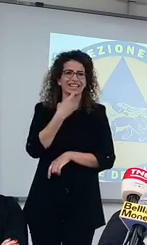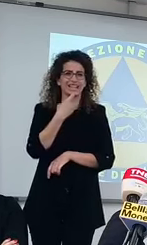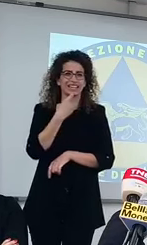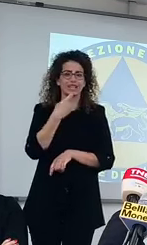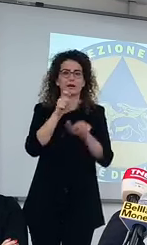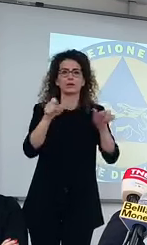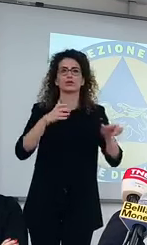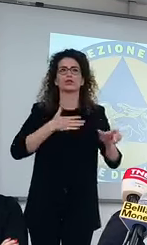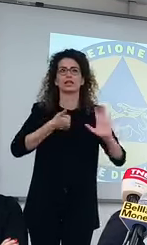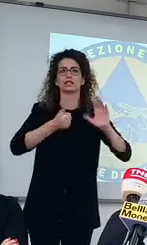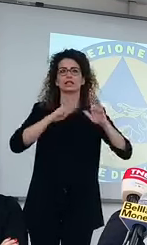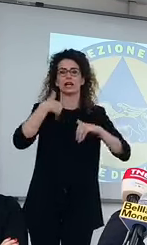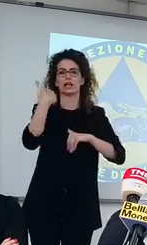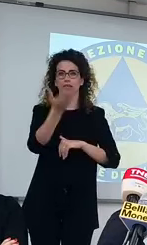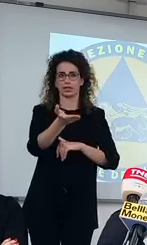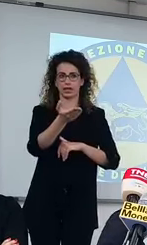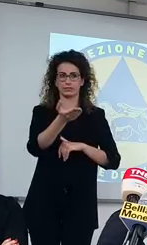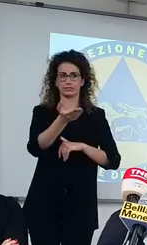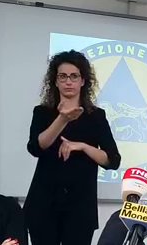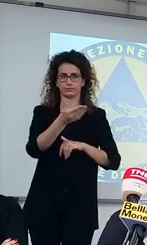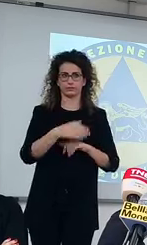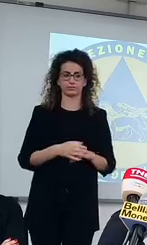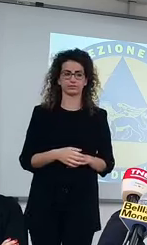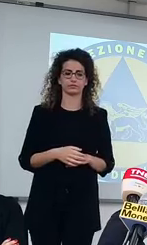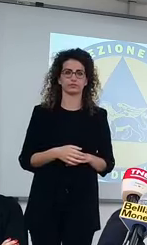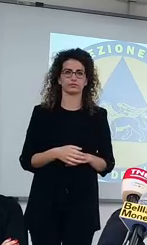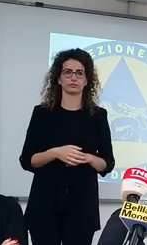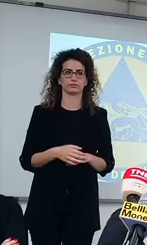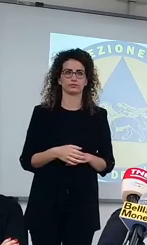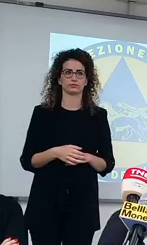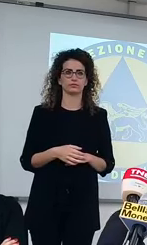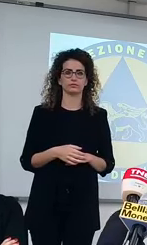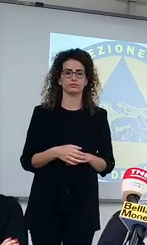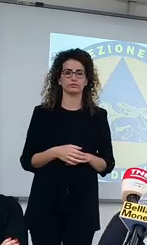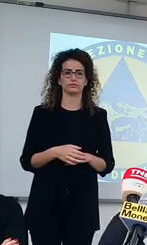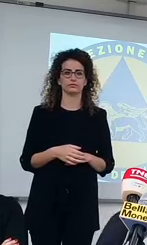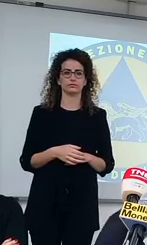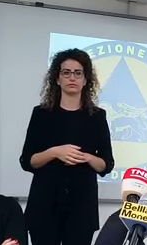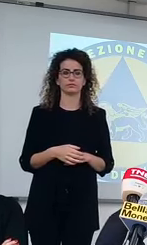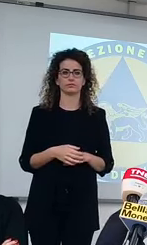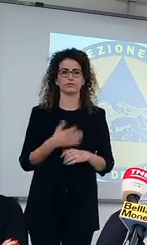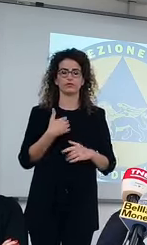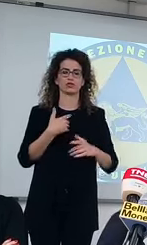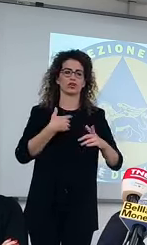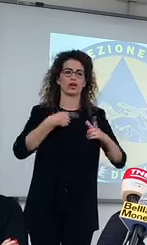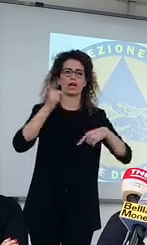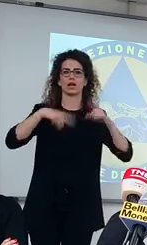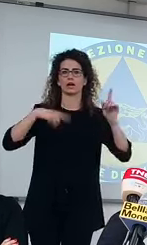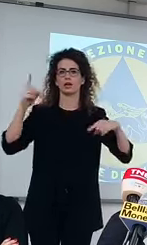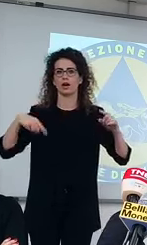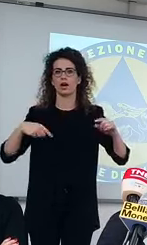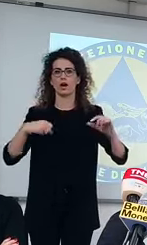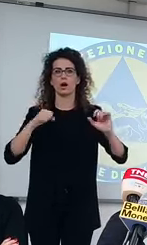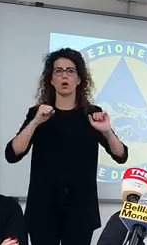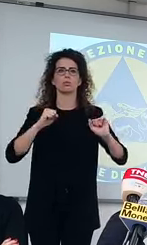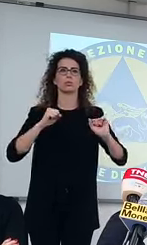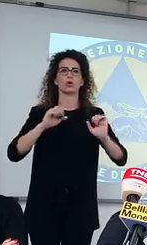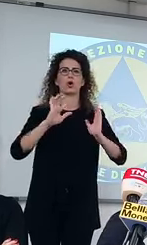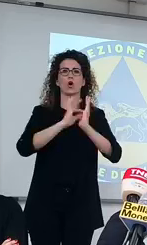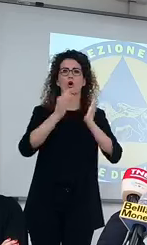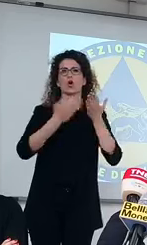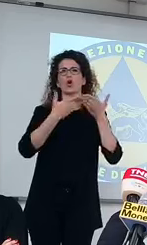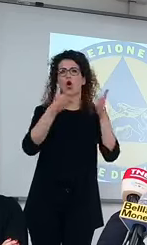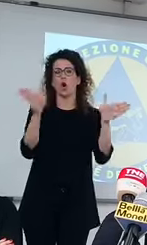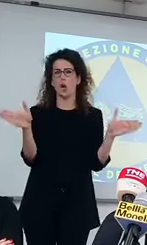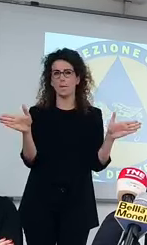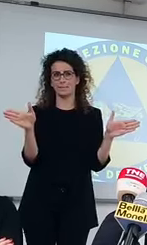di 60 anni, o meglio, a chi ha più di 60 anni. Poi con tutta una serie di variabili, la possibilità di fare open day,